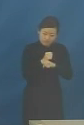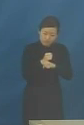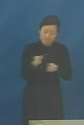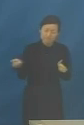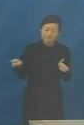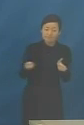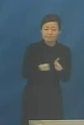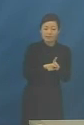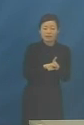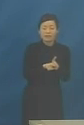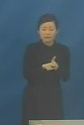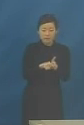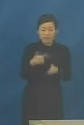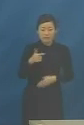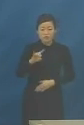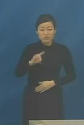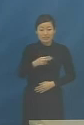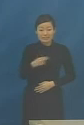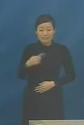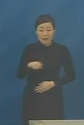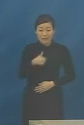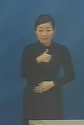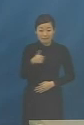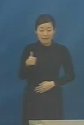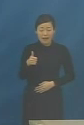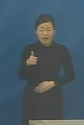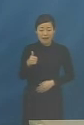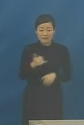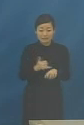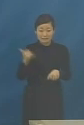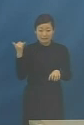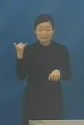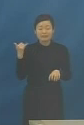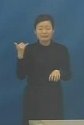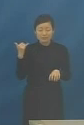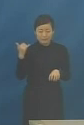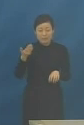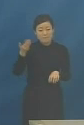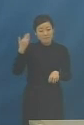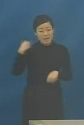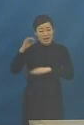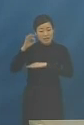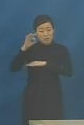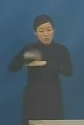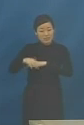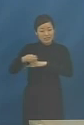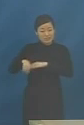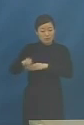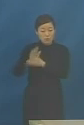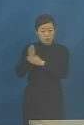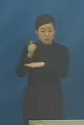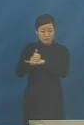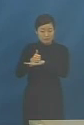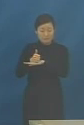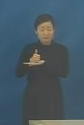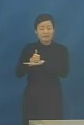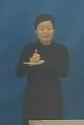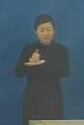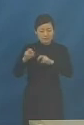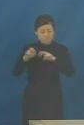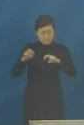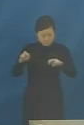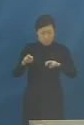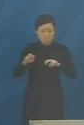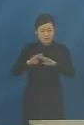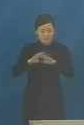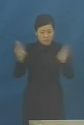保存するというふうににしよう祐治知事がa決断をされた時から